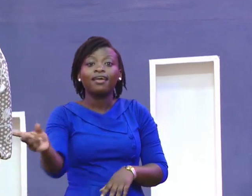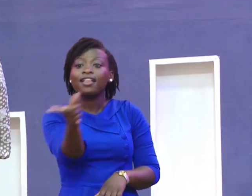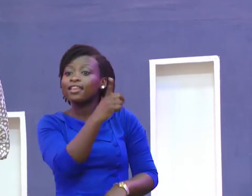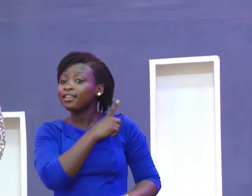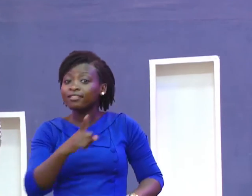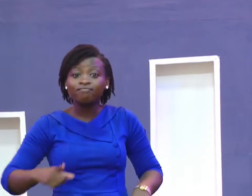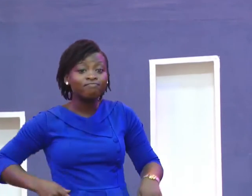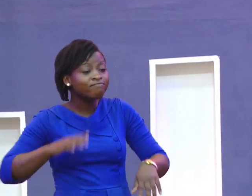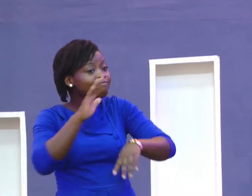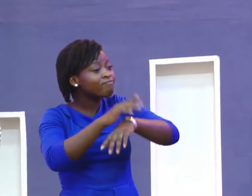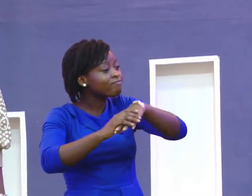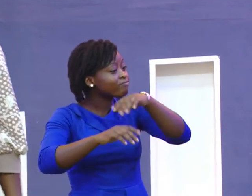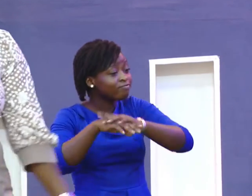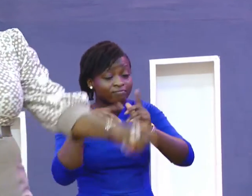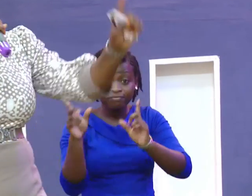Tabanga yeyo